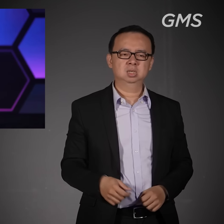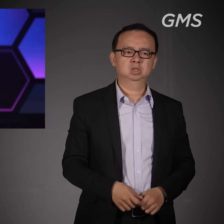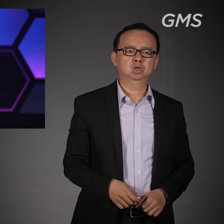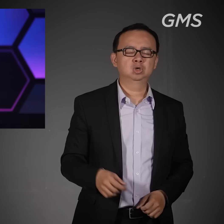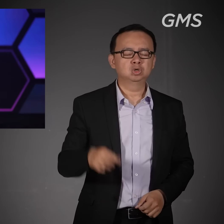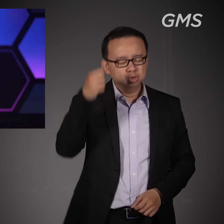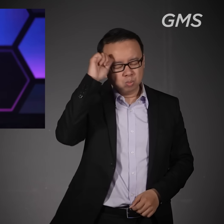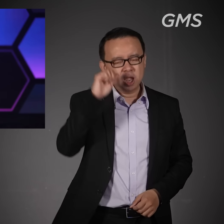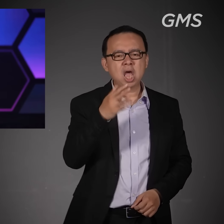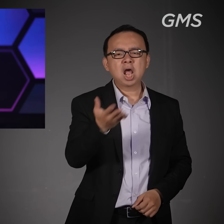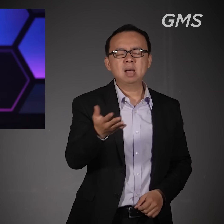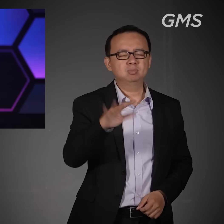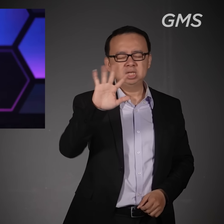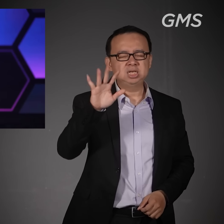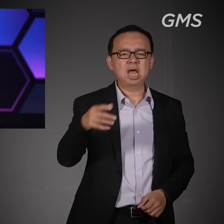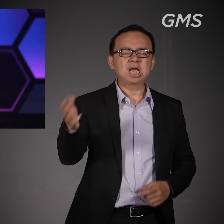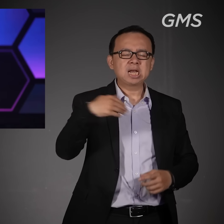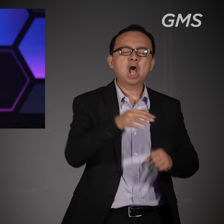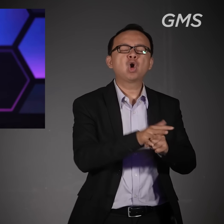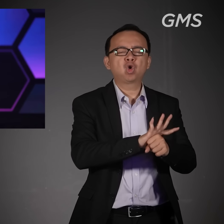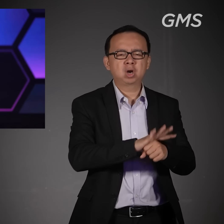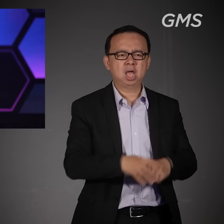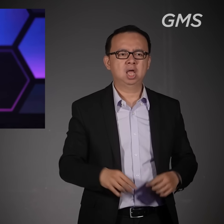Justru yang kita tidak khawatirkan itu yang bahaya.